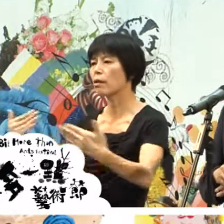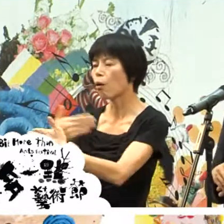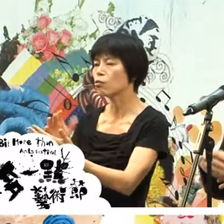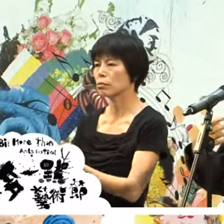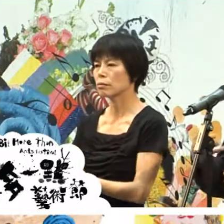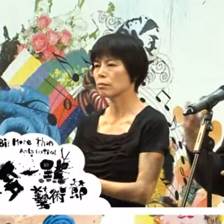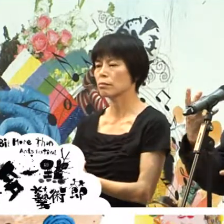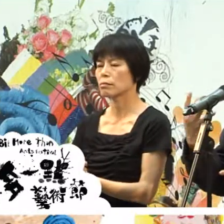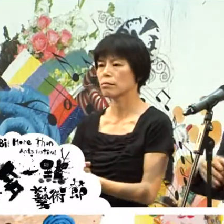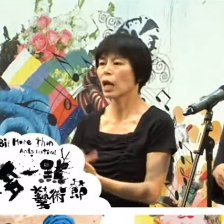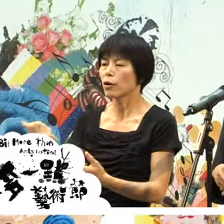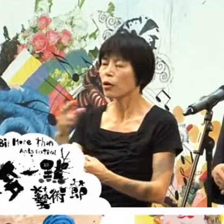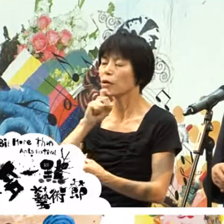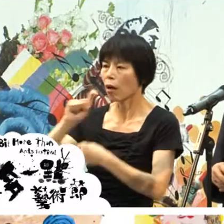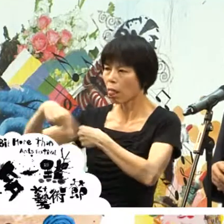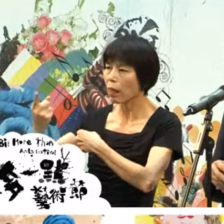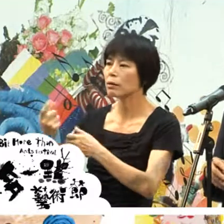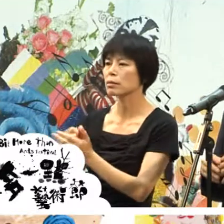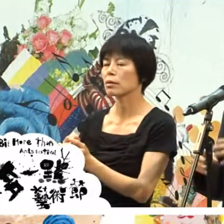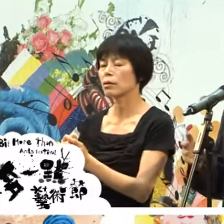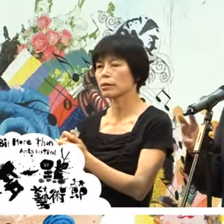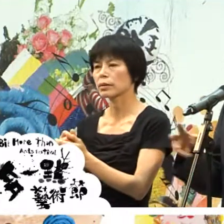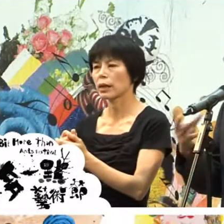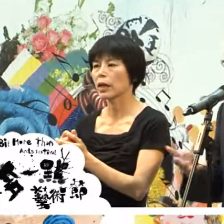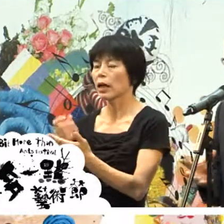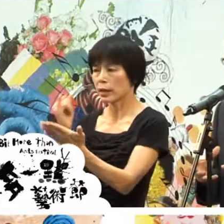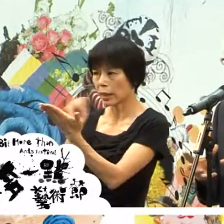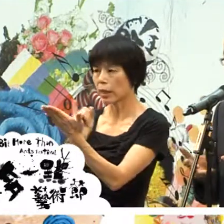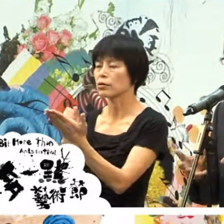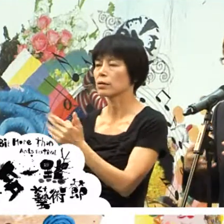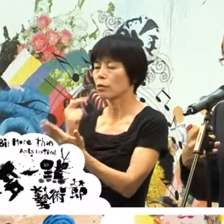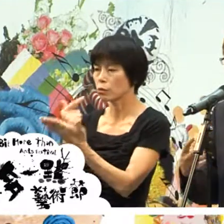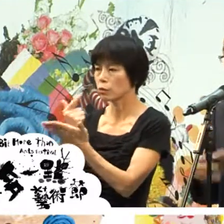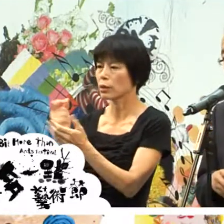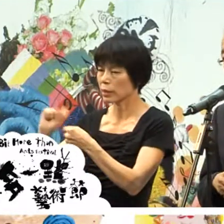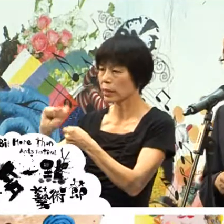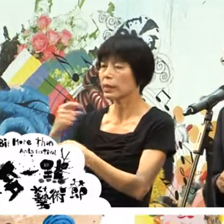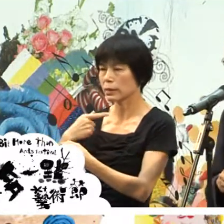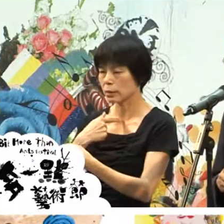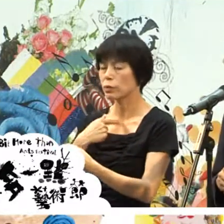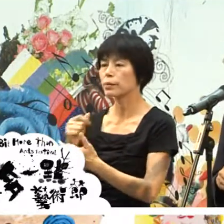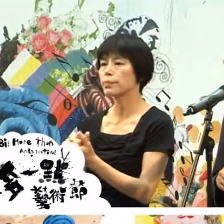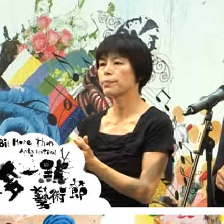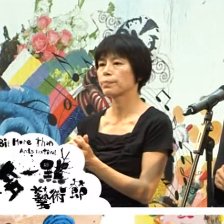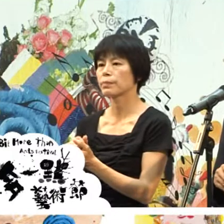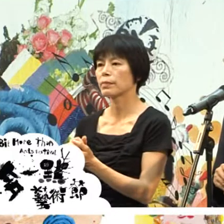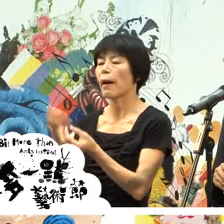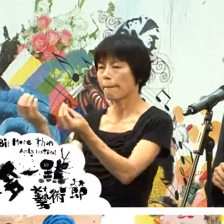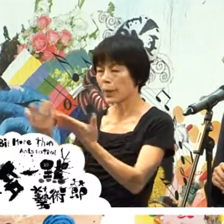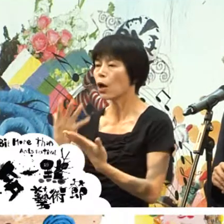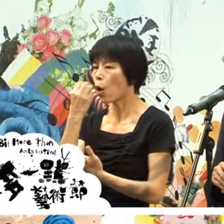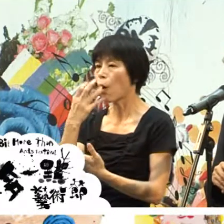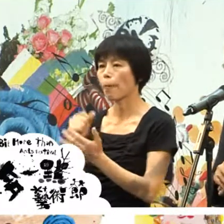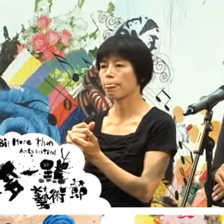係嗰個藝術嘅欣賞，更加係藝術嘅創作，讓我哋香港一